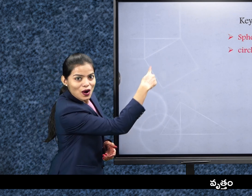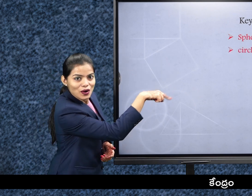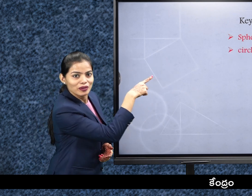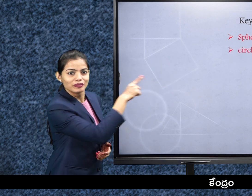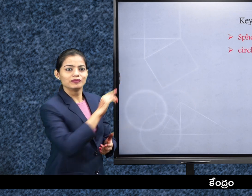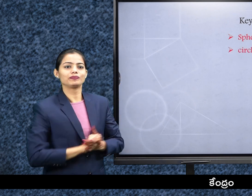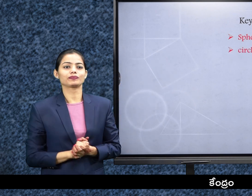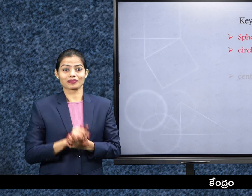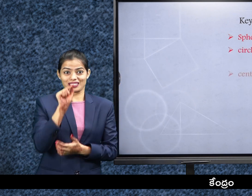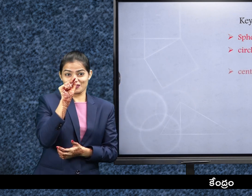కేంద్రం,